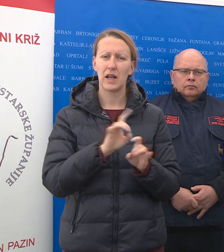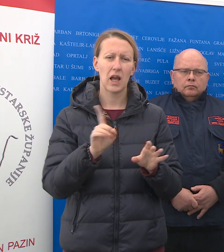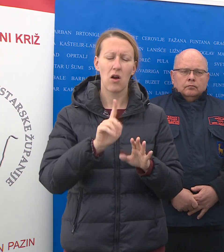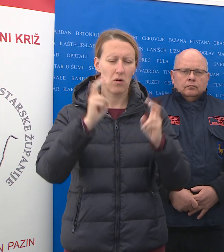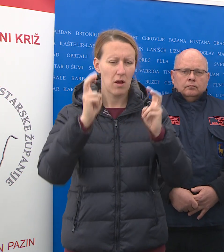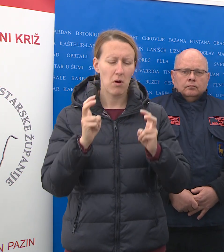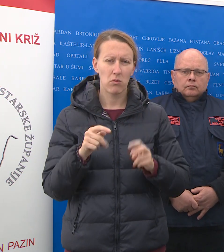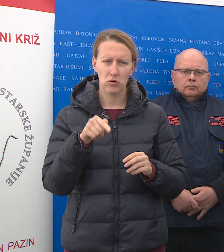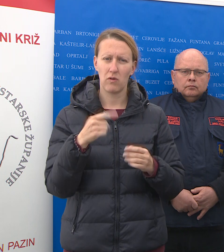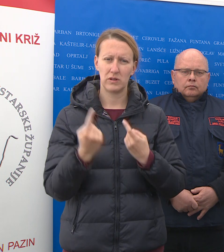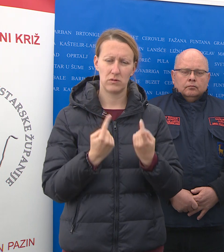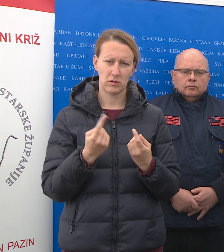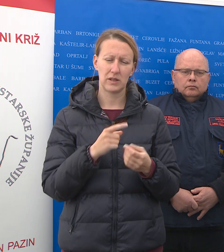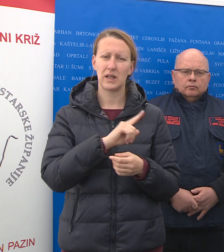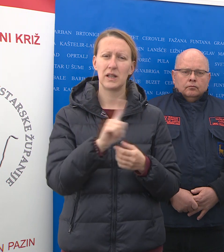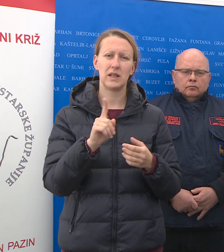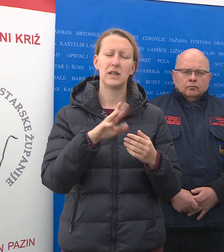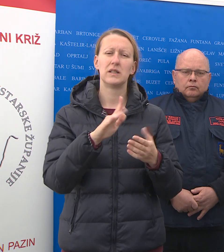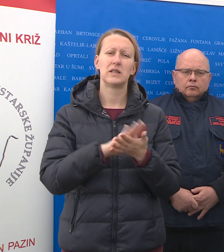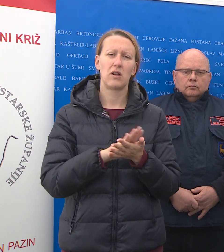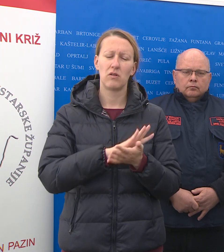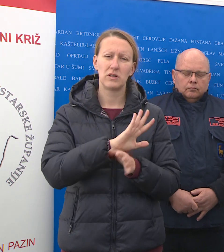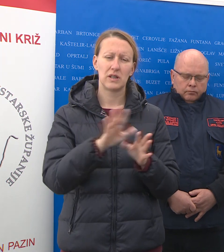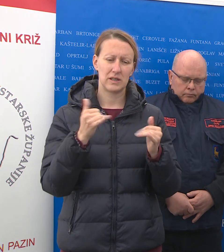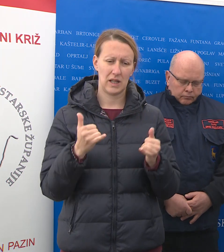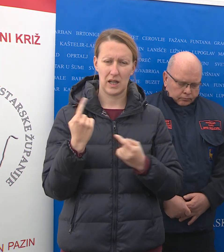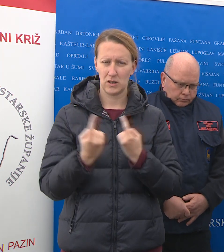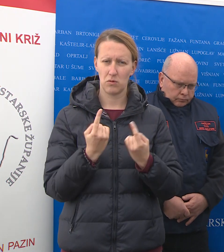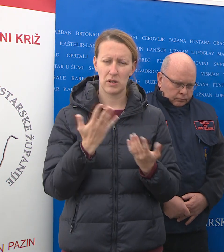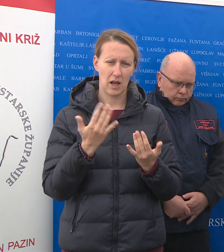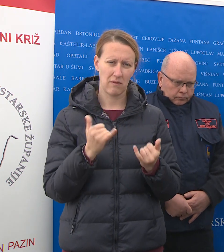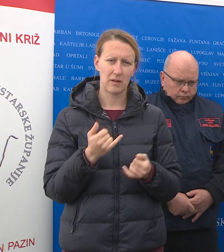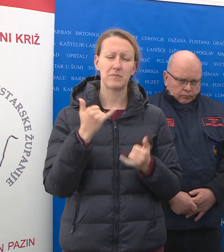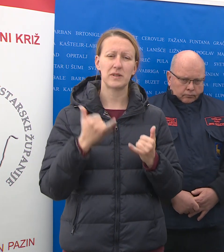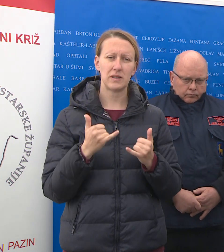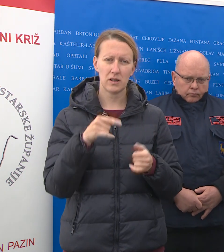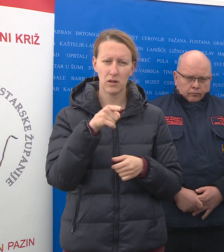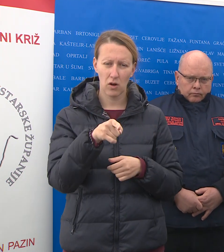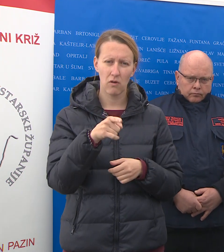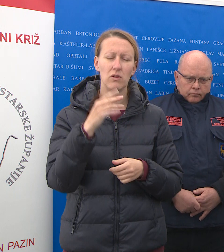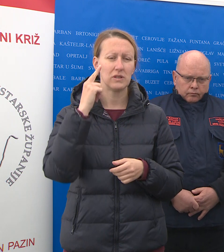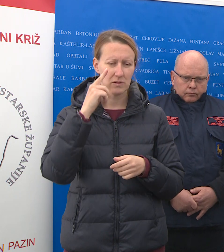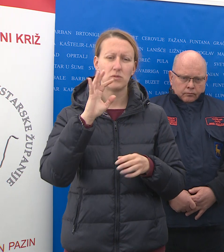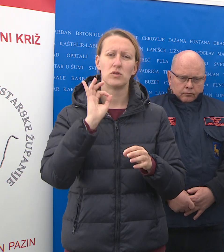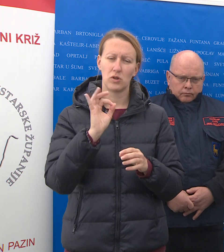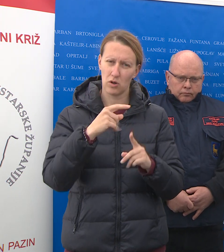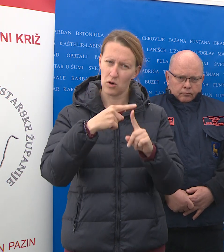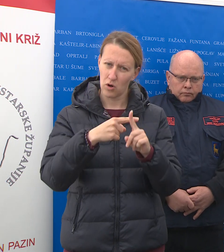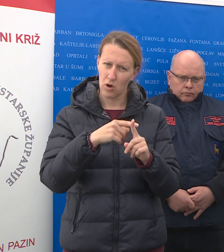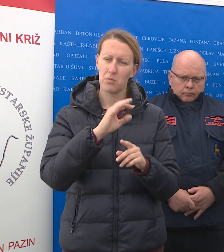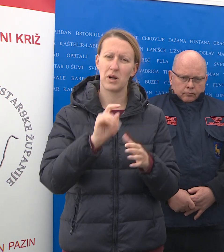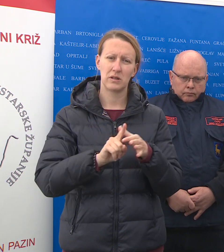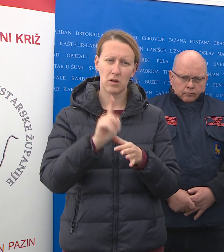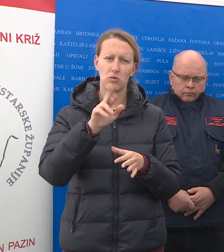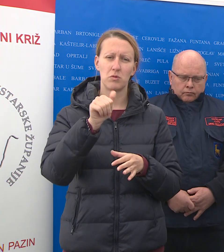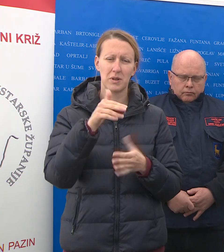ne popuštati u ovom trenutku, niti se zadovoljiti sa trenutnim stanjem. Znači, sad ovo je znak da je dobro, možemo